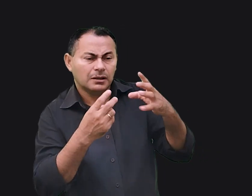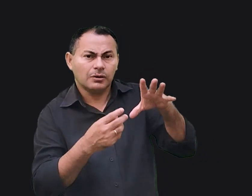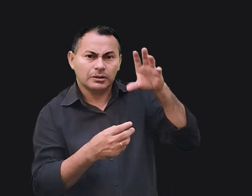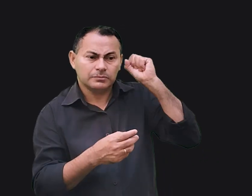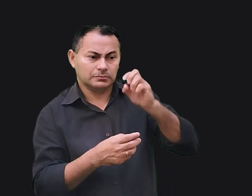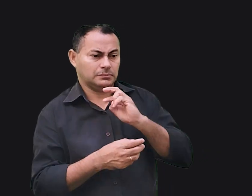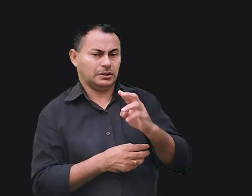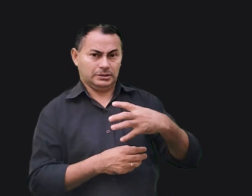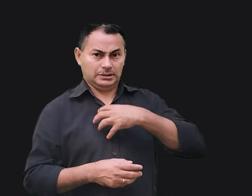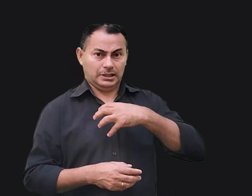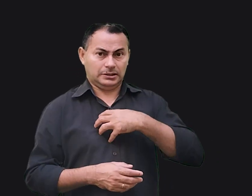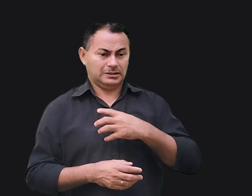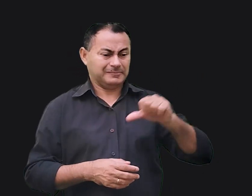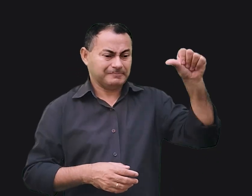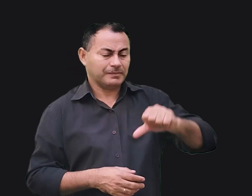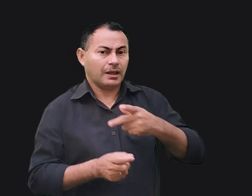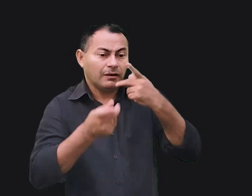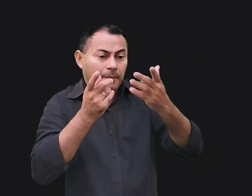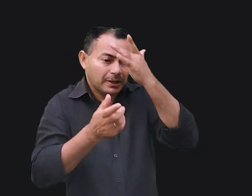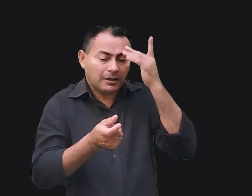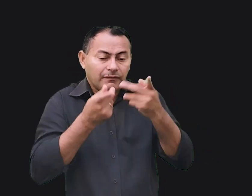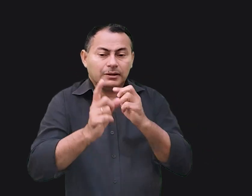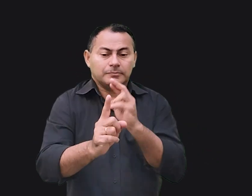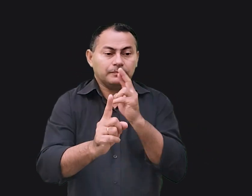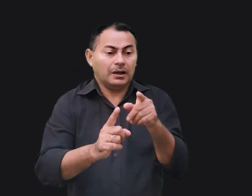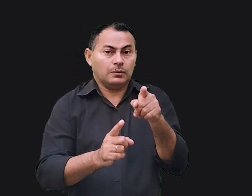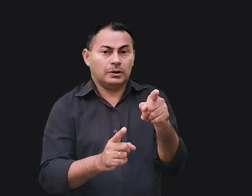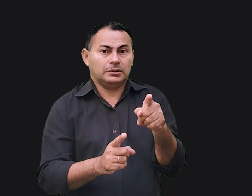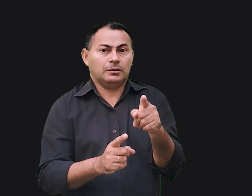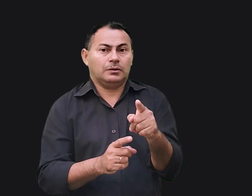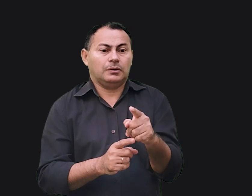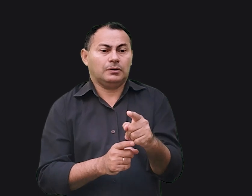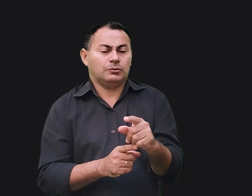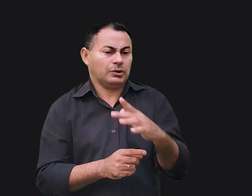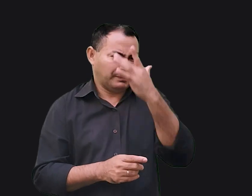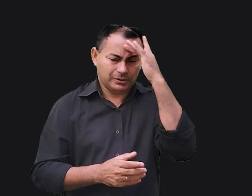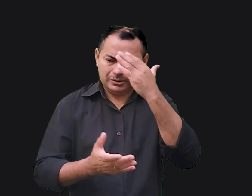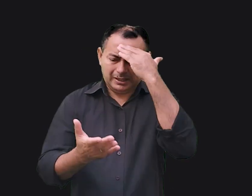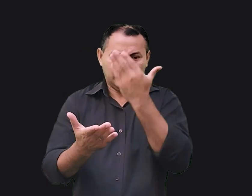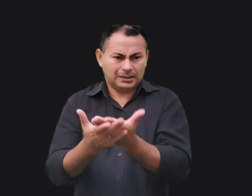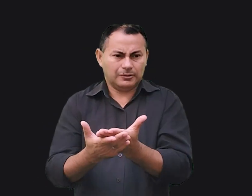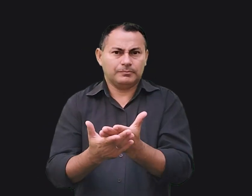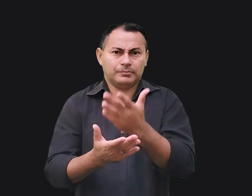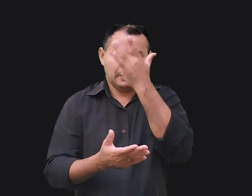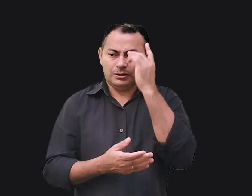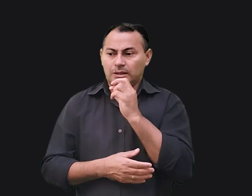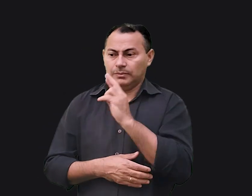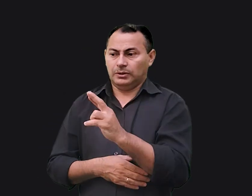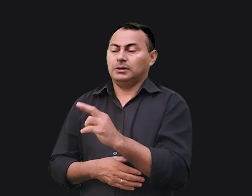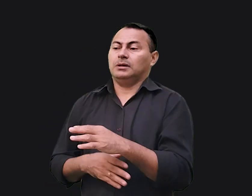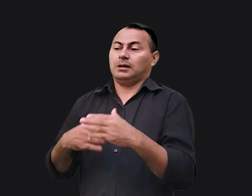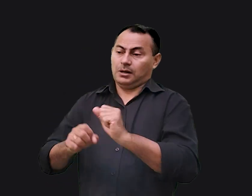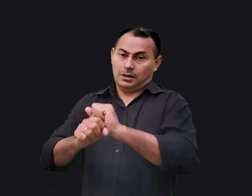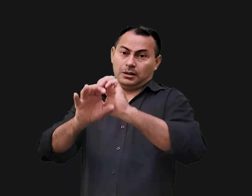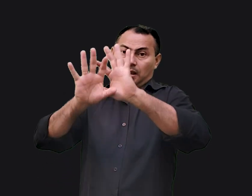responde: você se sentiria mal se ouvisse alguém se referindo a você como um incrédulo? E a pessoa responde: ah, claro que